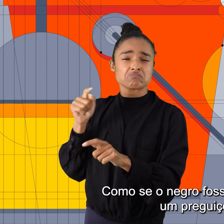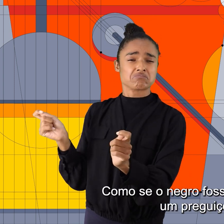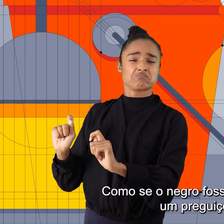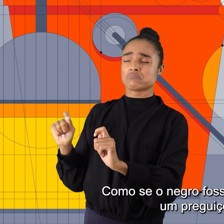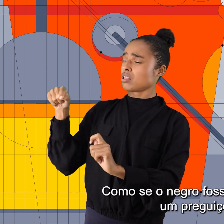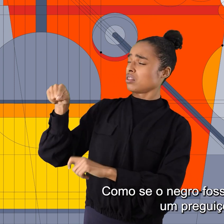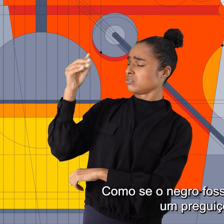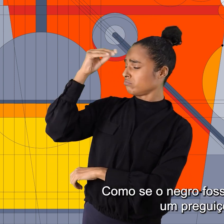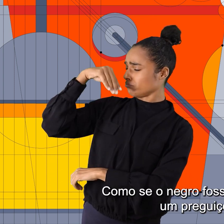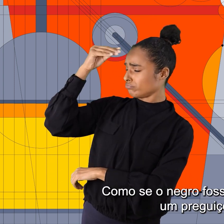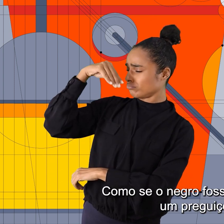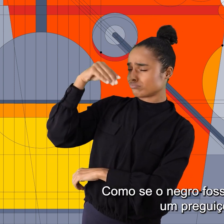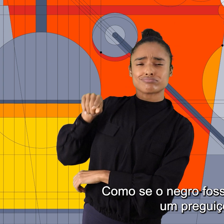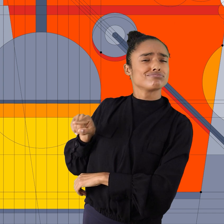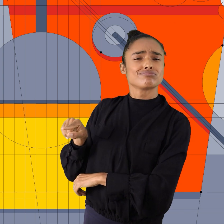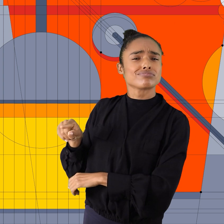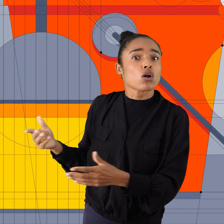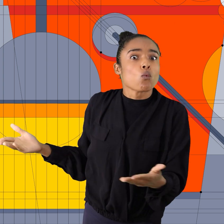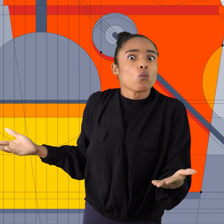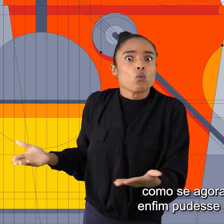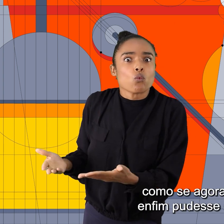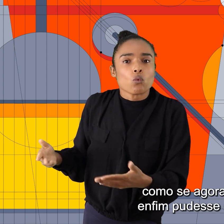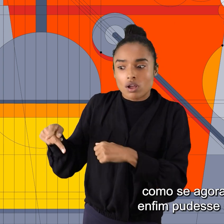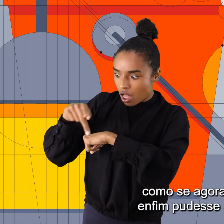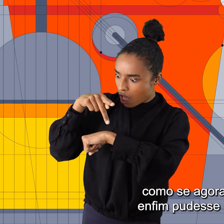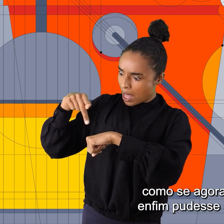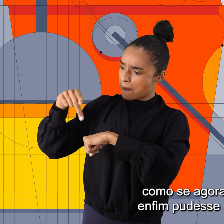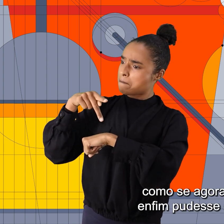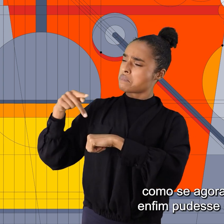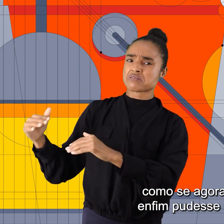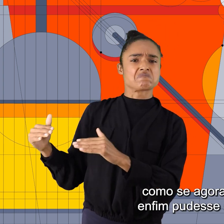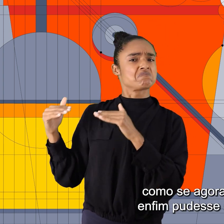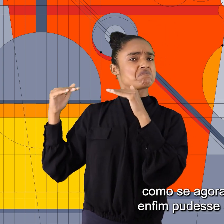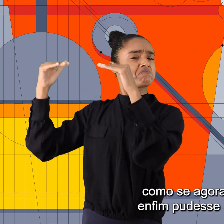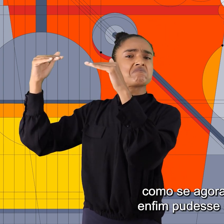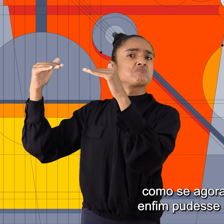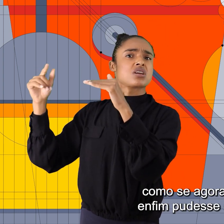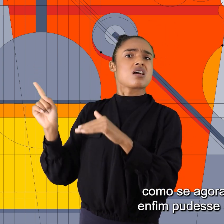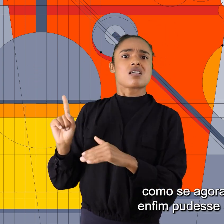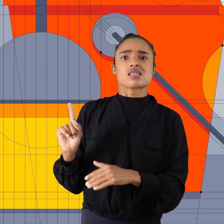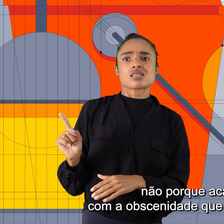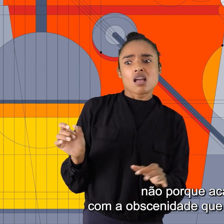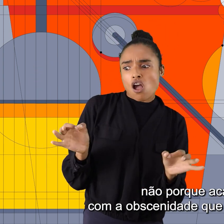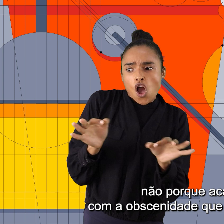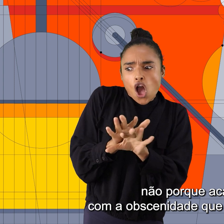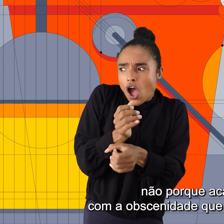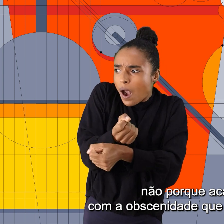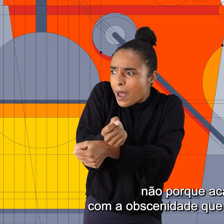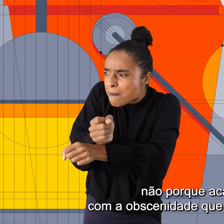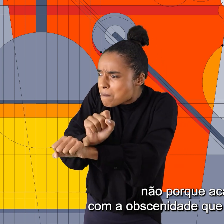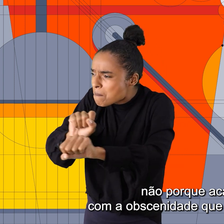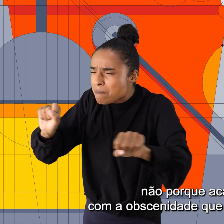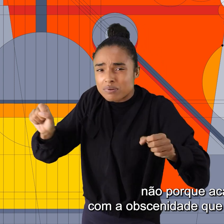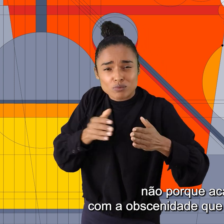fosse um incapaz, um preguiçoso. Como se agora o país enfim pudesse avançar, não porque acabaram com